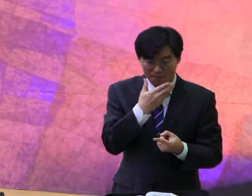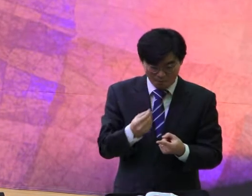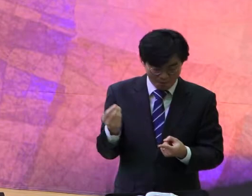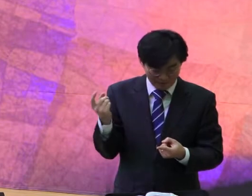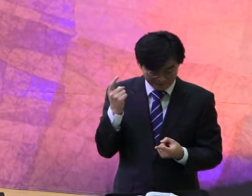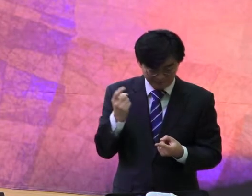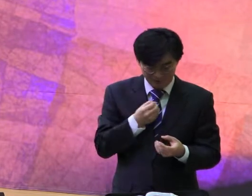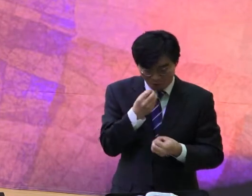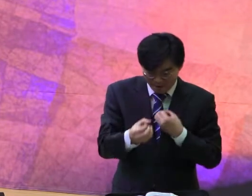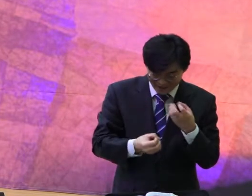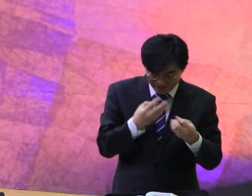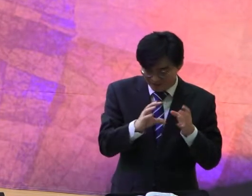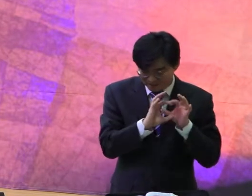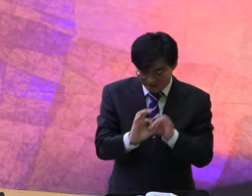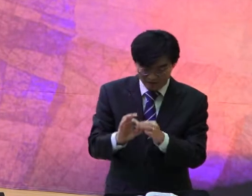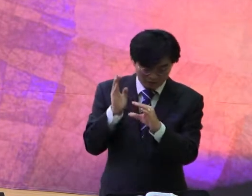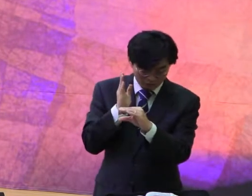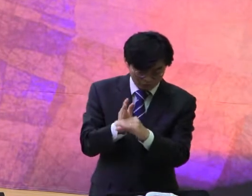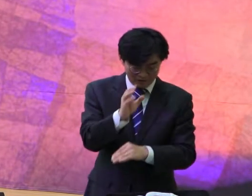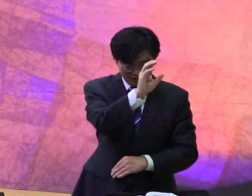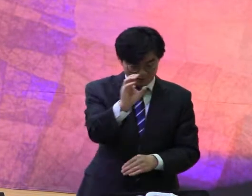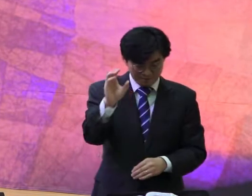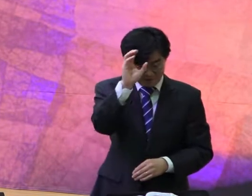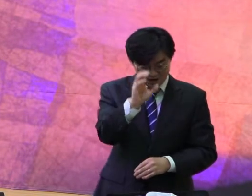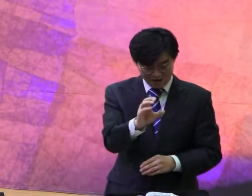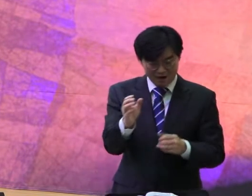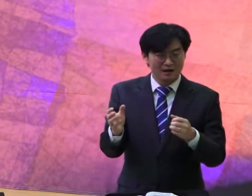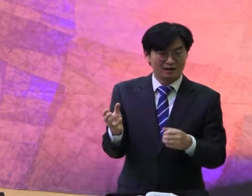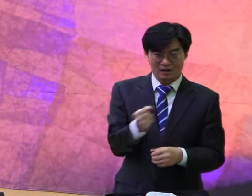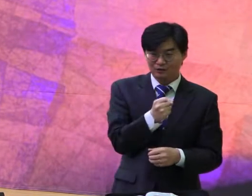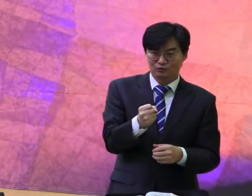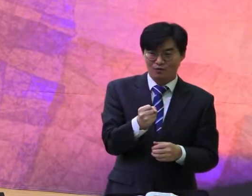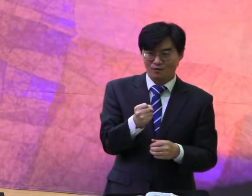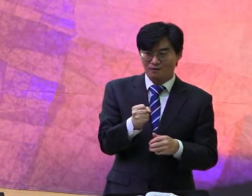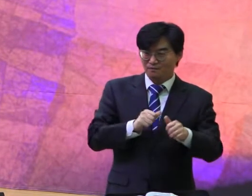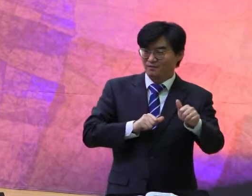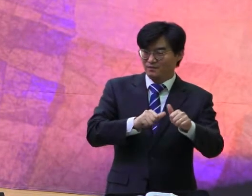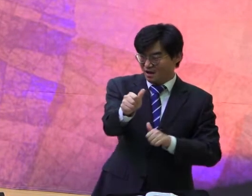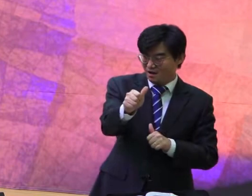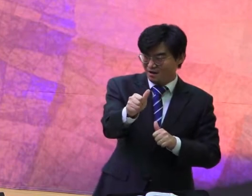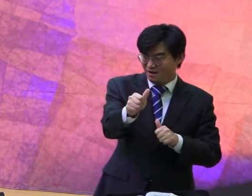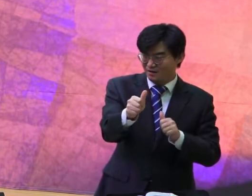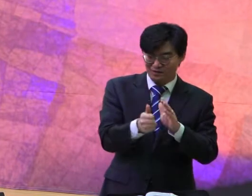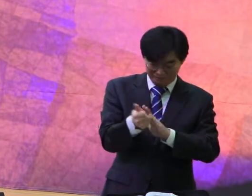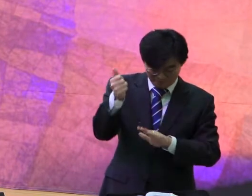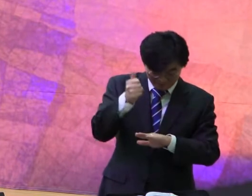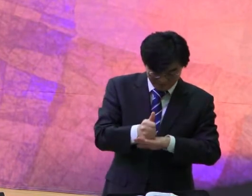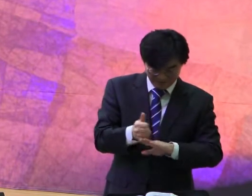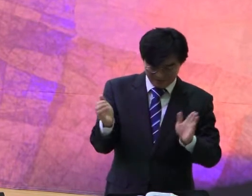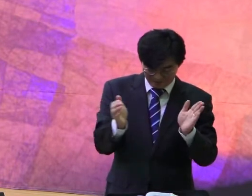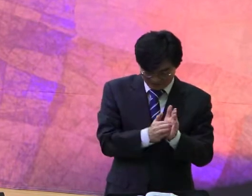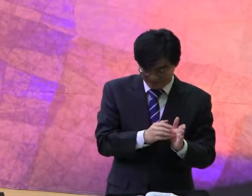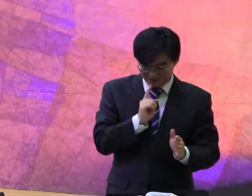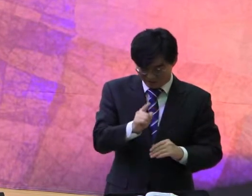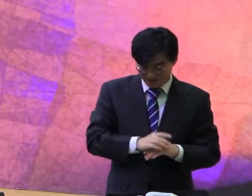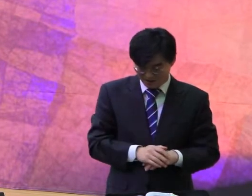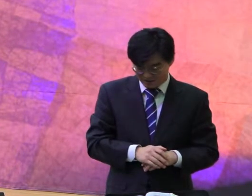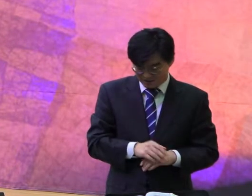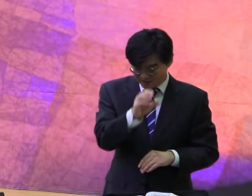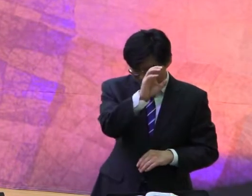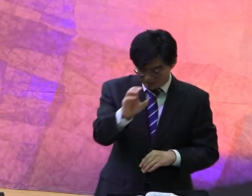예수님께서 십자가로 그들을 이기셨다라고 15절 마지막 부분에 썼습니다. 십자가로